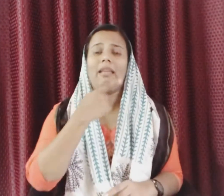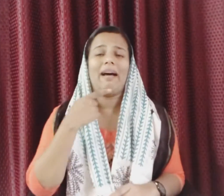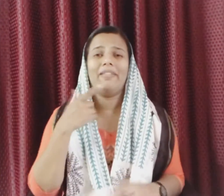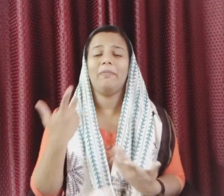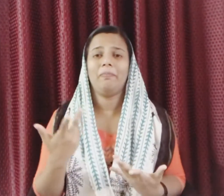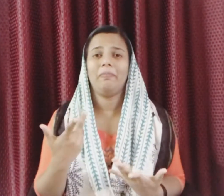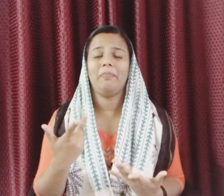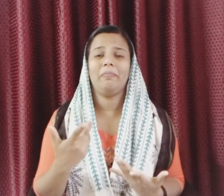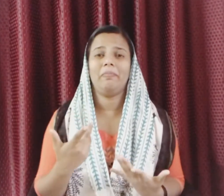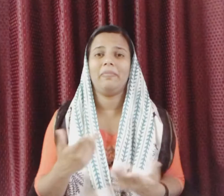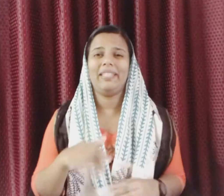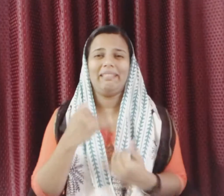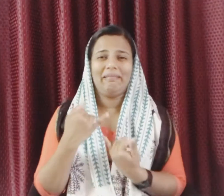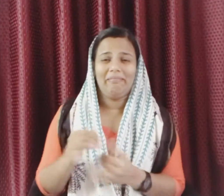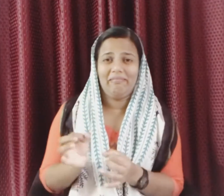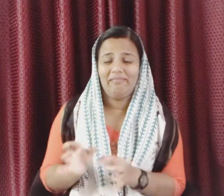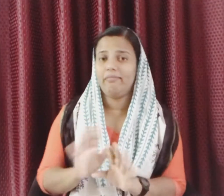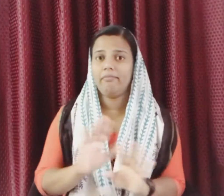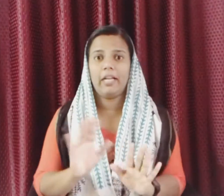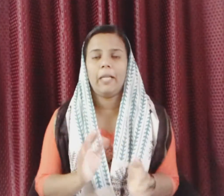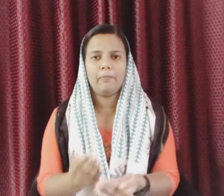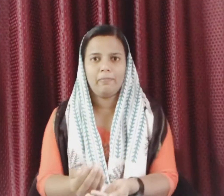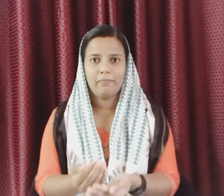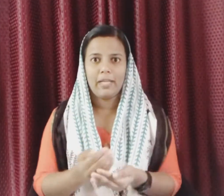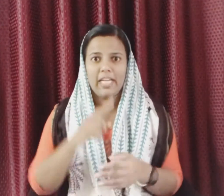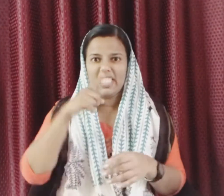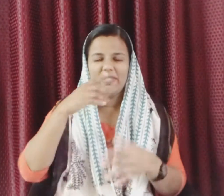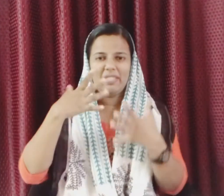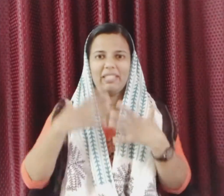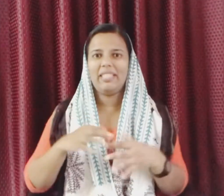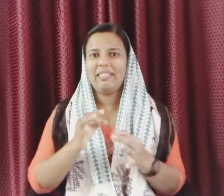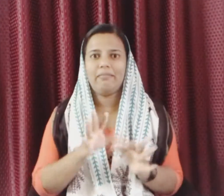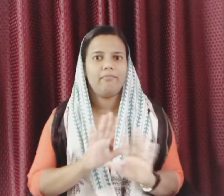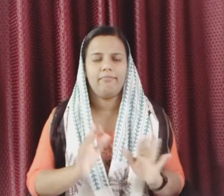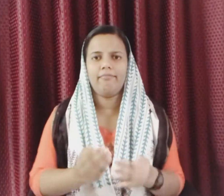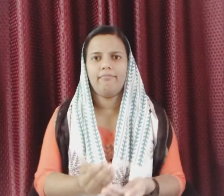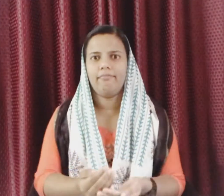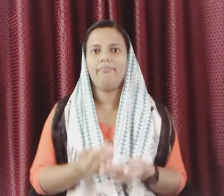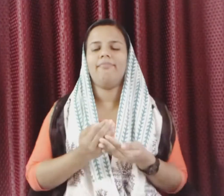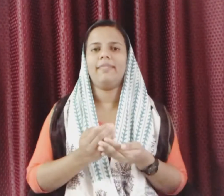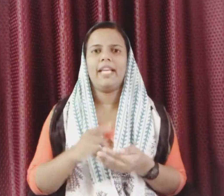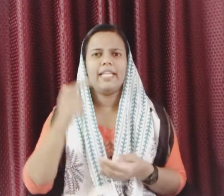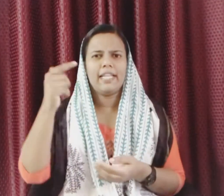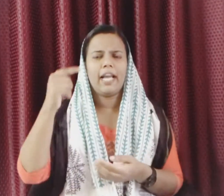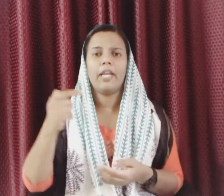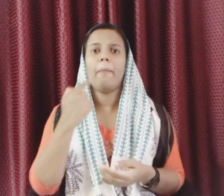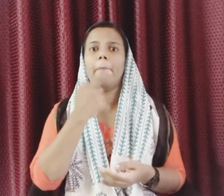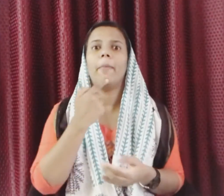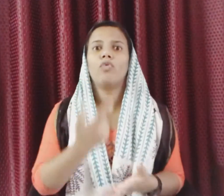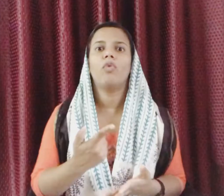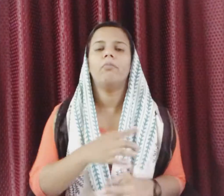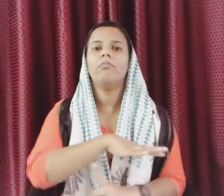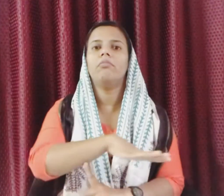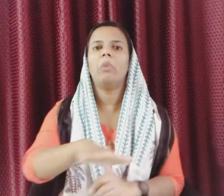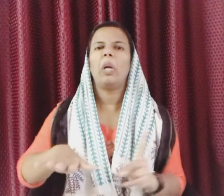എൻ്റെ നാവിനെ ആമേൻ മലിനപ്പെടുത്തത്തില്ല, എൻ്റെ ജീവിതത്തെ മലിനപ്പെടുത്ത. നമ്മൾ നാവ് കൊണ്ട് ആമേൻ നെഗറ്റീവ് പറയുമ്പോൾ നമ്മുടെ അറ്റ്മോസ്ഫിയർ